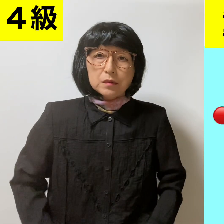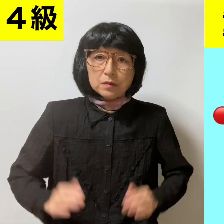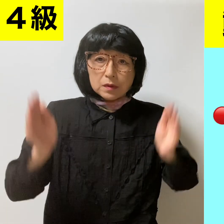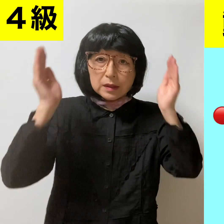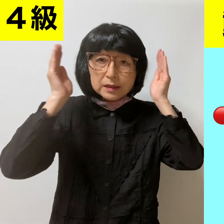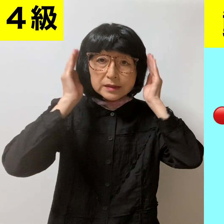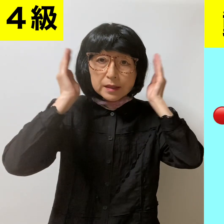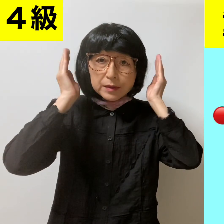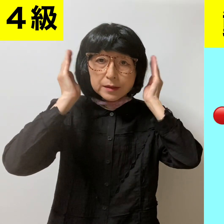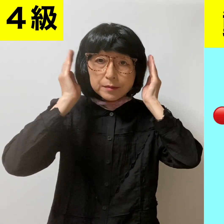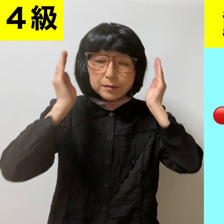セミ、